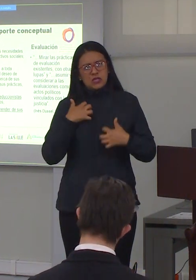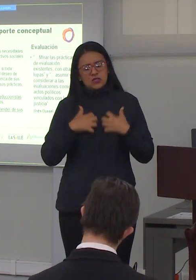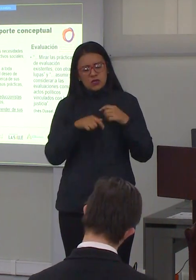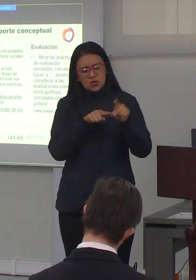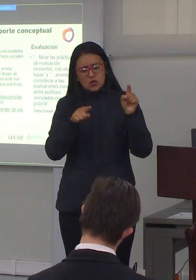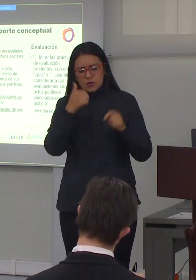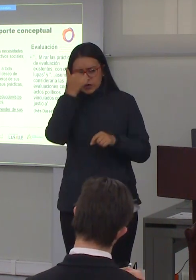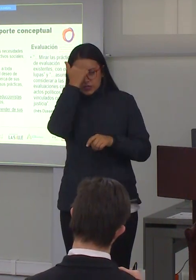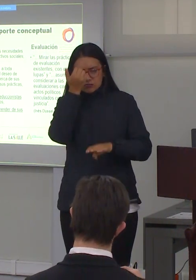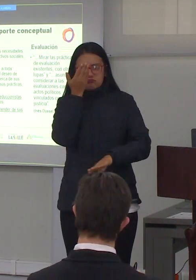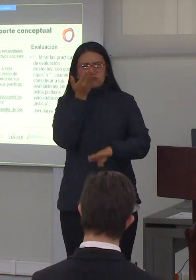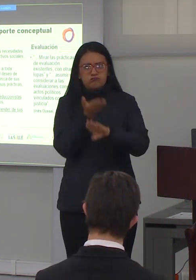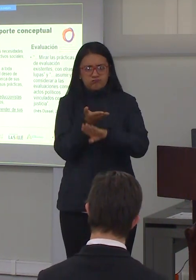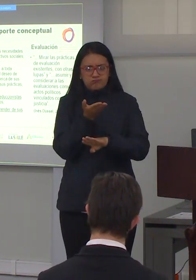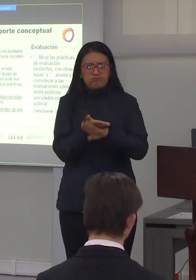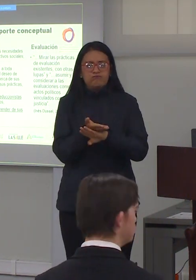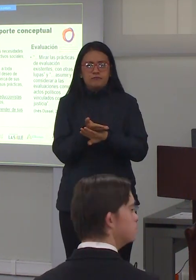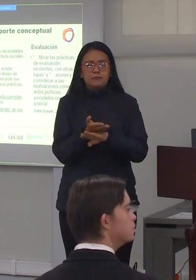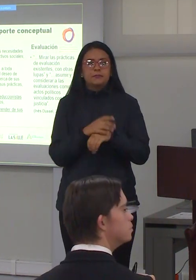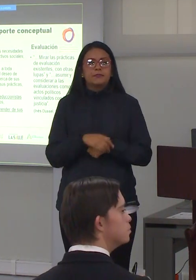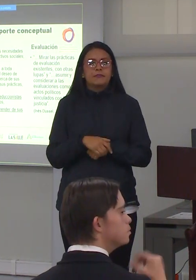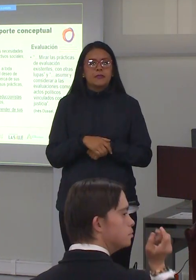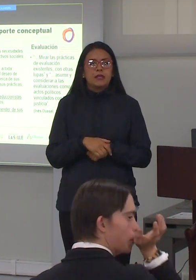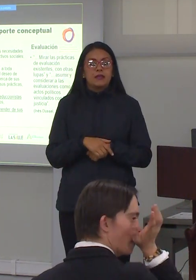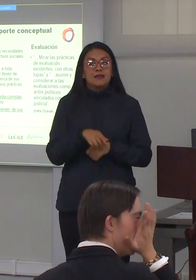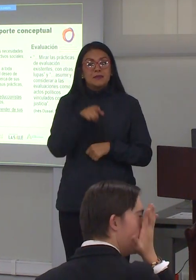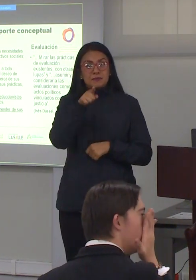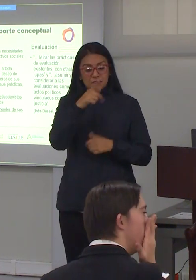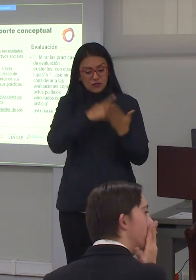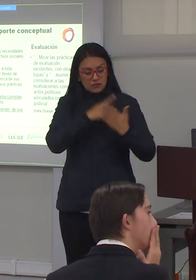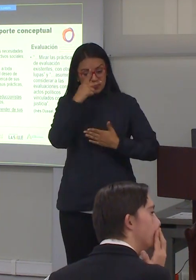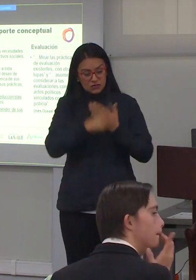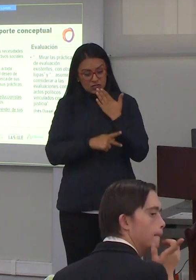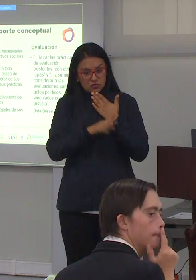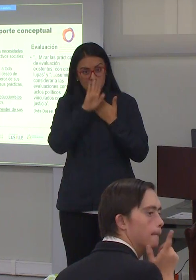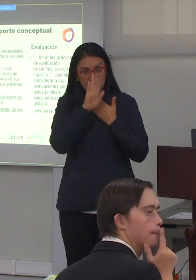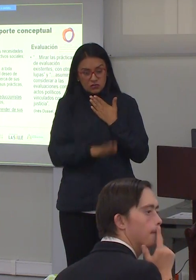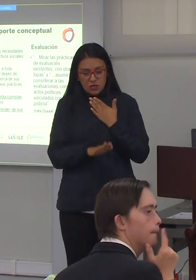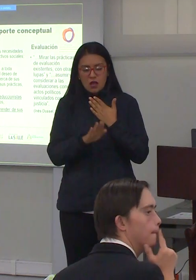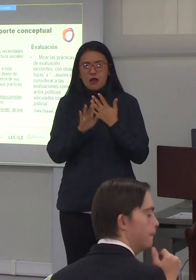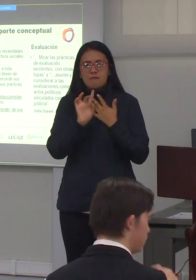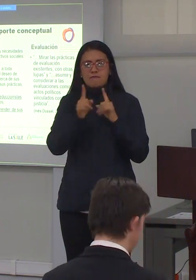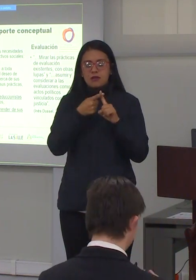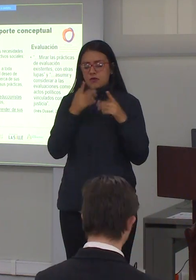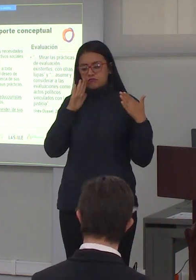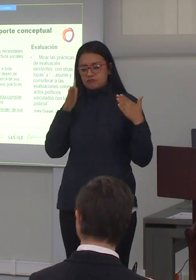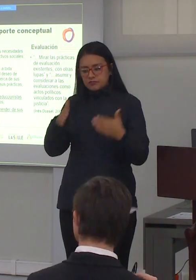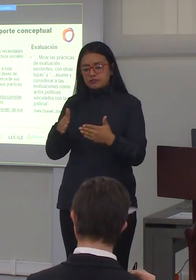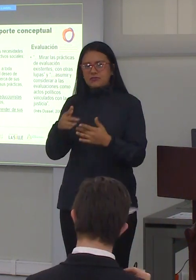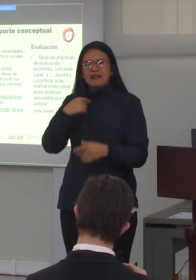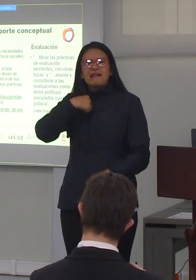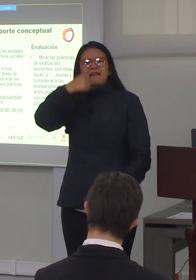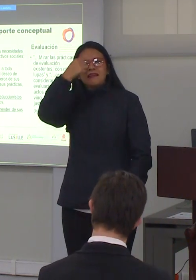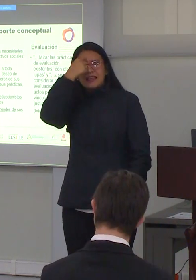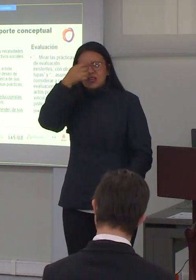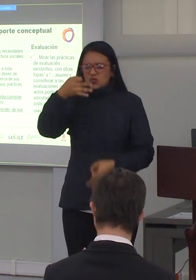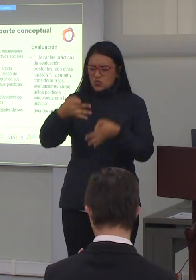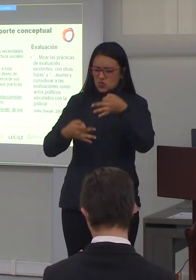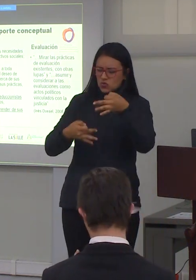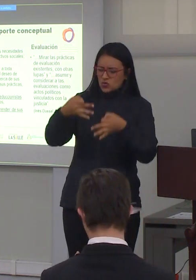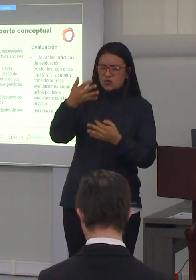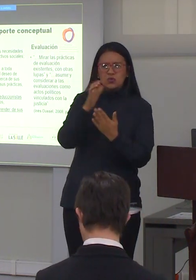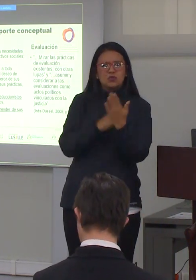docentes, formular una propuesta y en ese proyecto primero nos ubicamos en la concepción de justicia